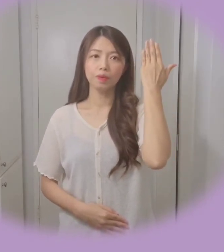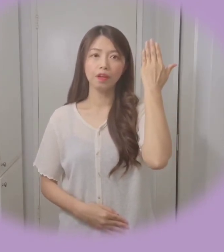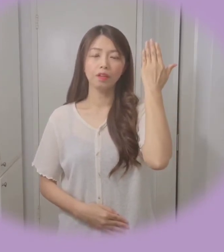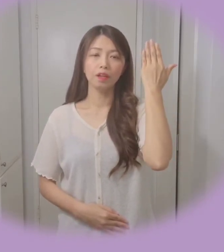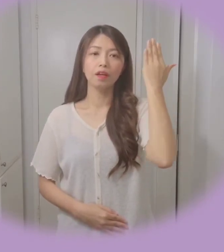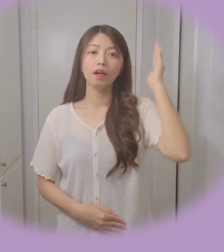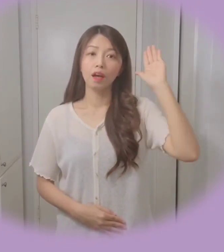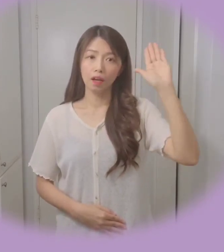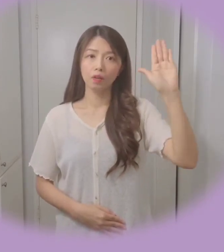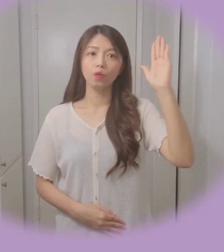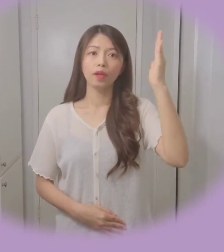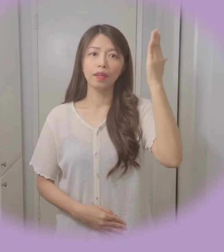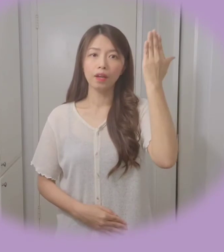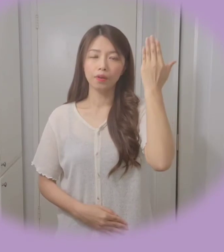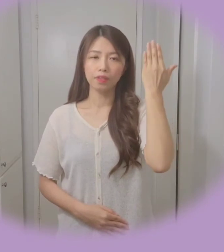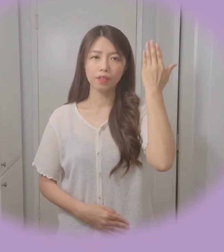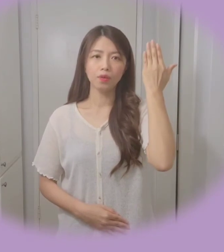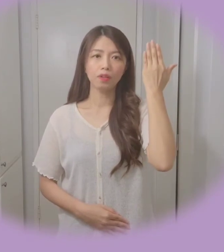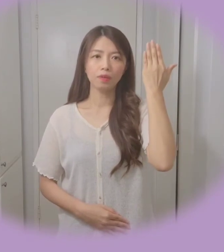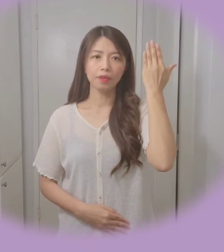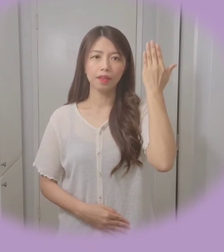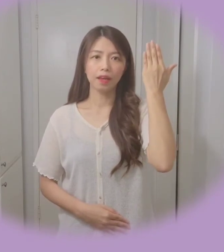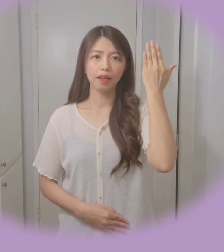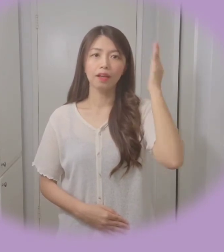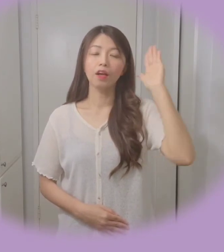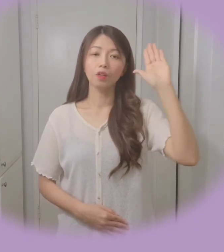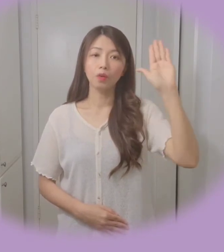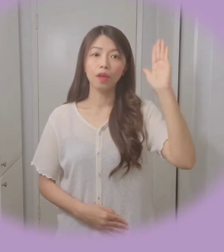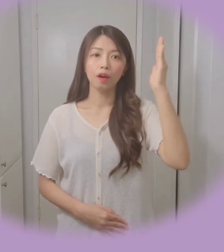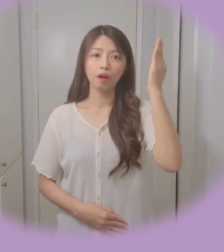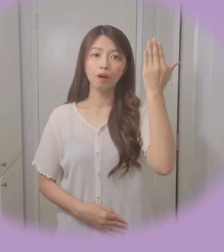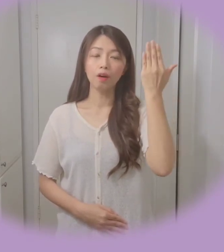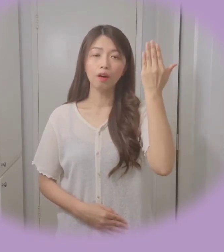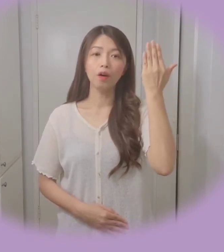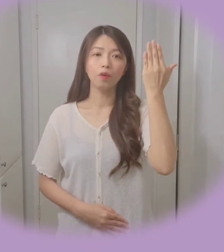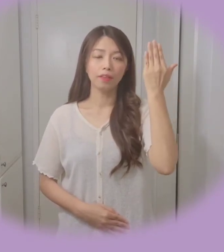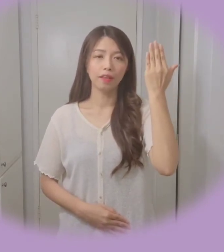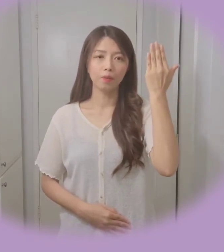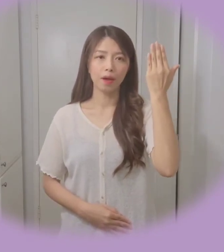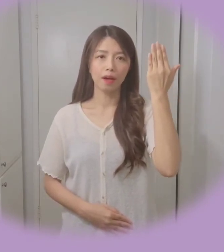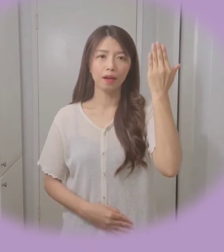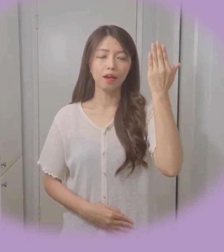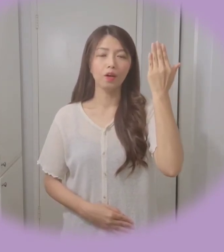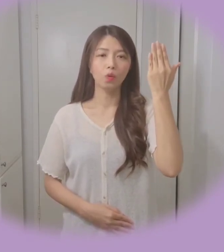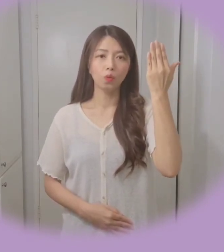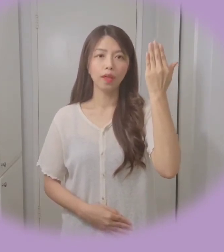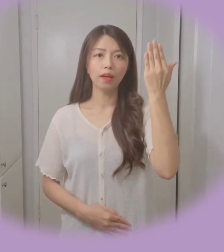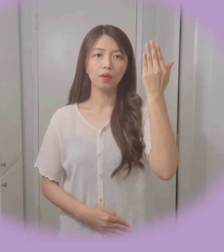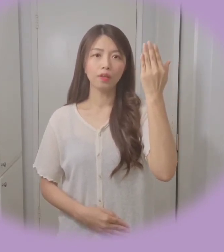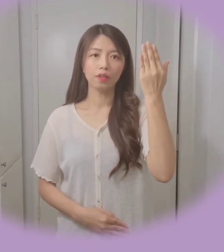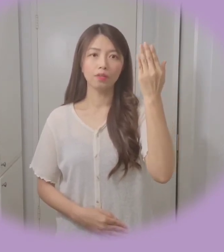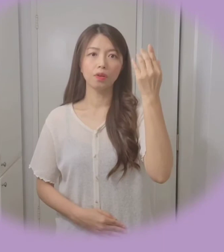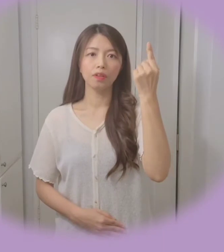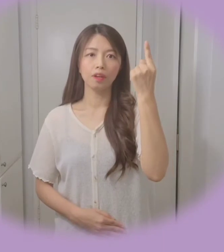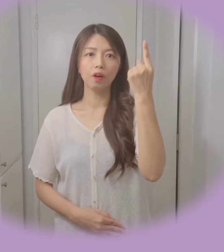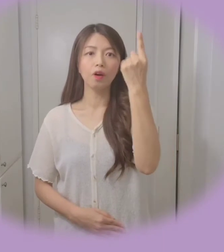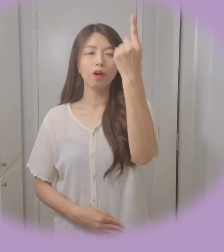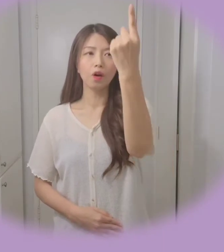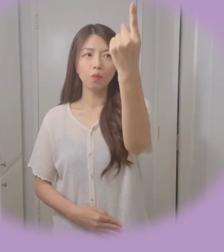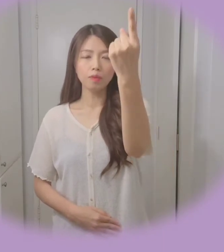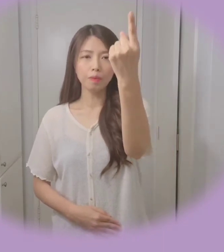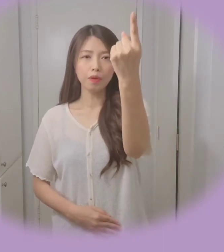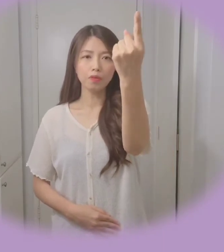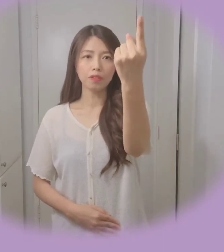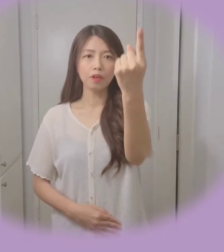뒤집어 주시면 되다라고 한 뜻의 수어가 됩니다. 되어 왔나봐. 오다라고 한 뜻의